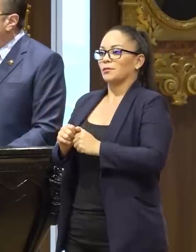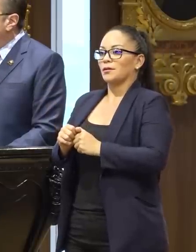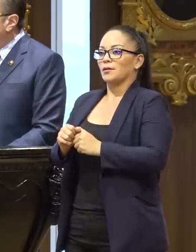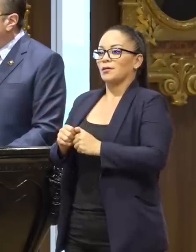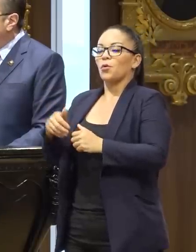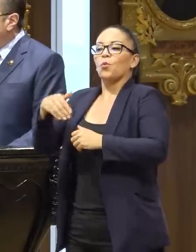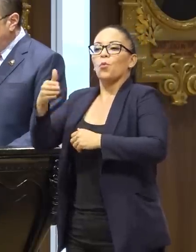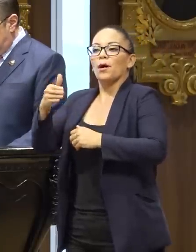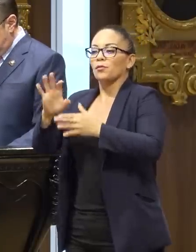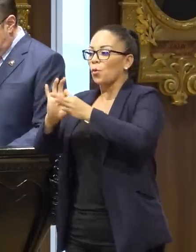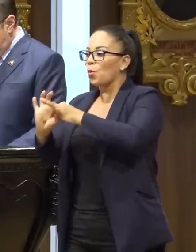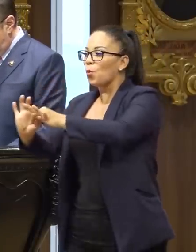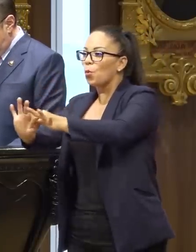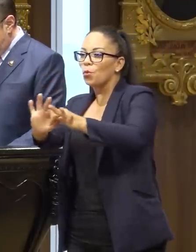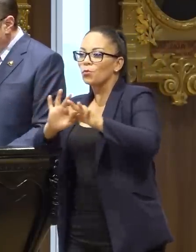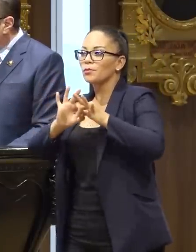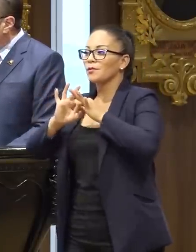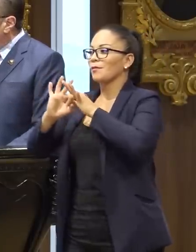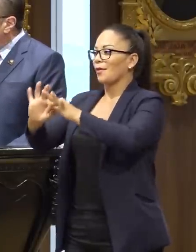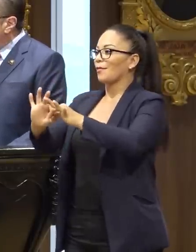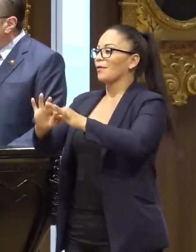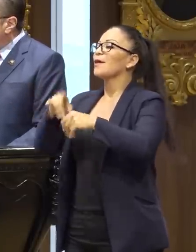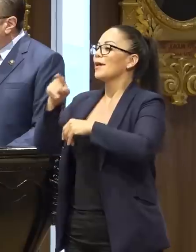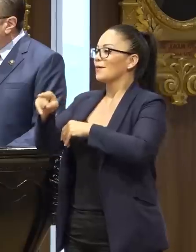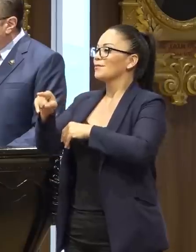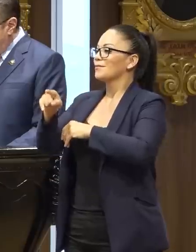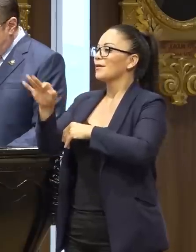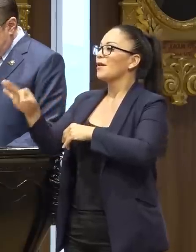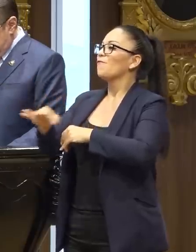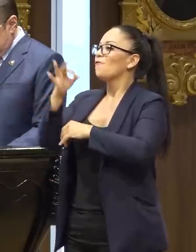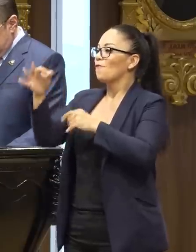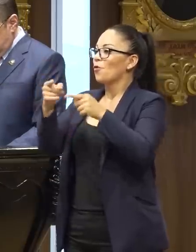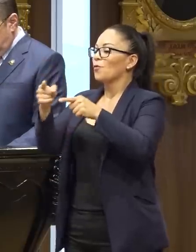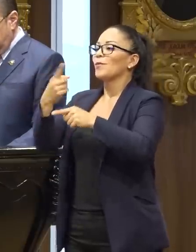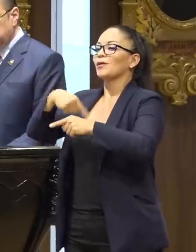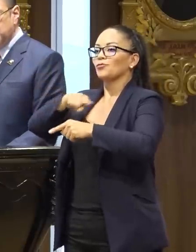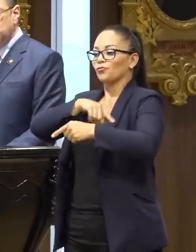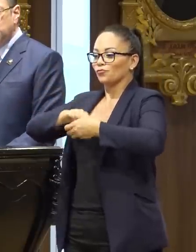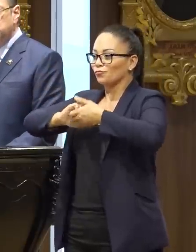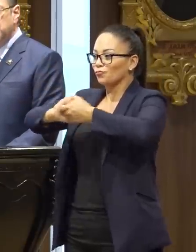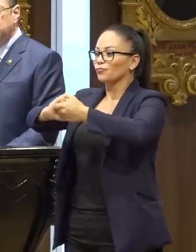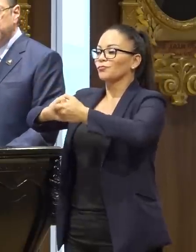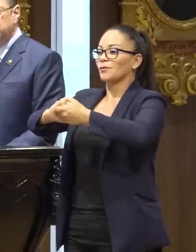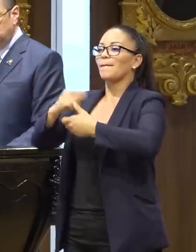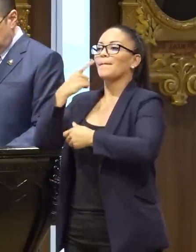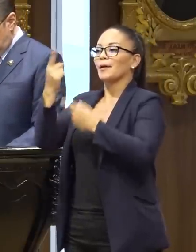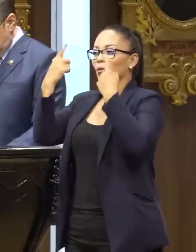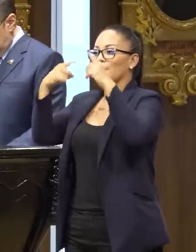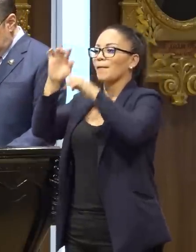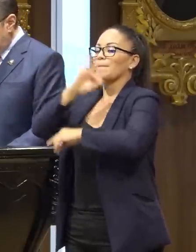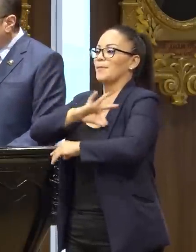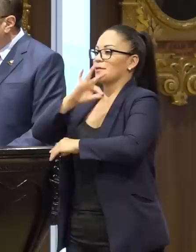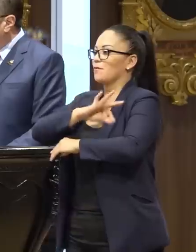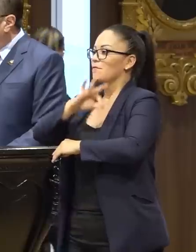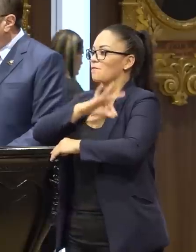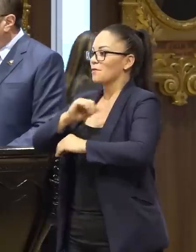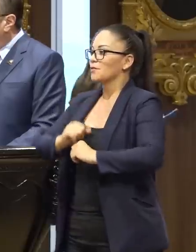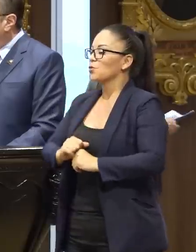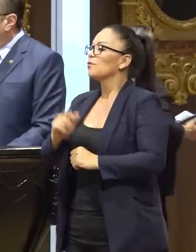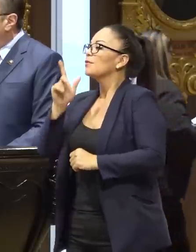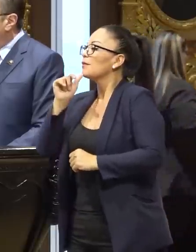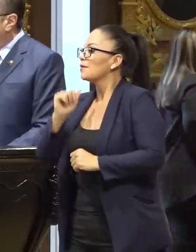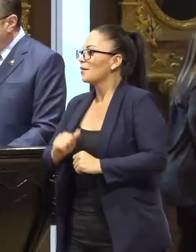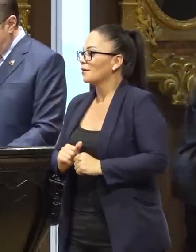se convierte en la divisa que nos amalgama por el mayor beneficio de